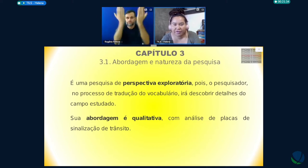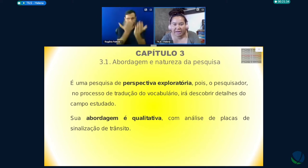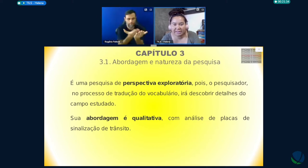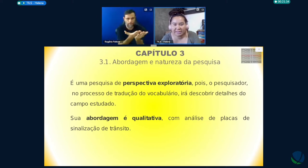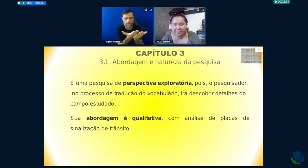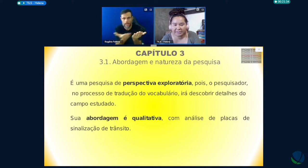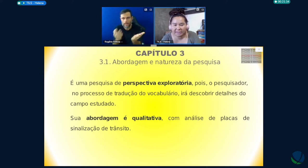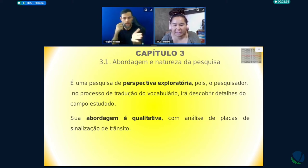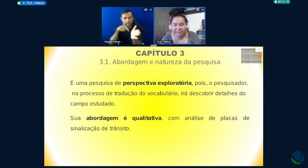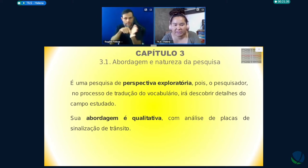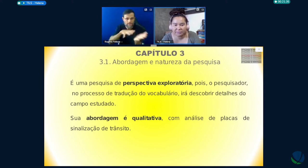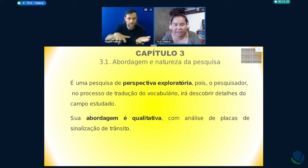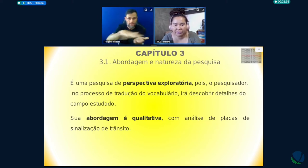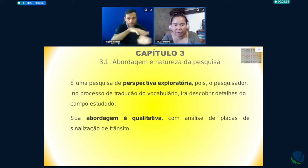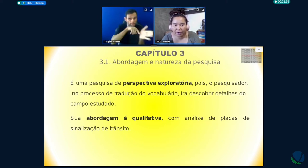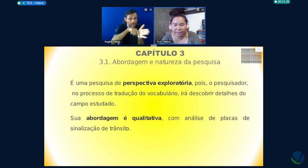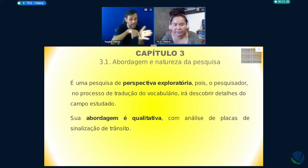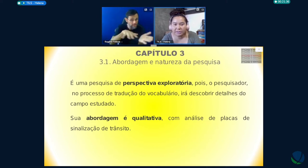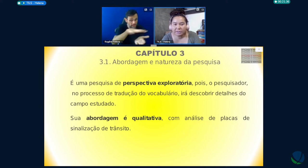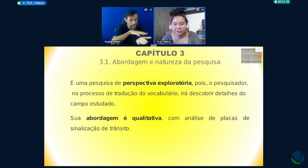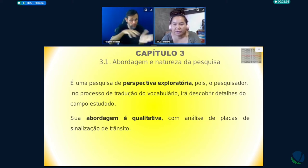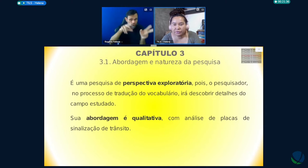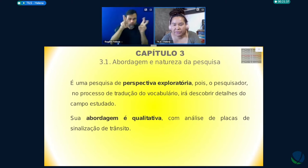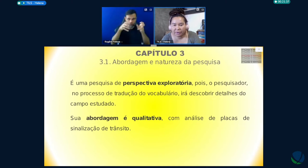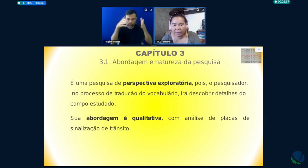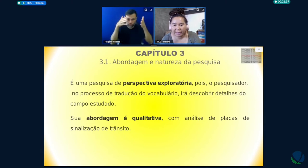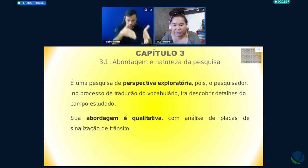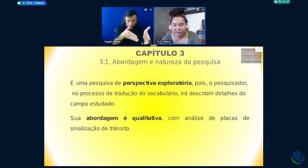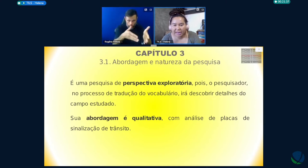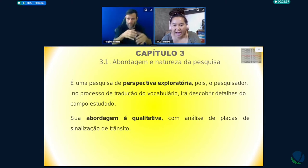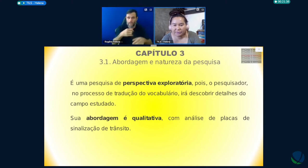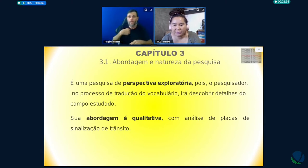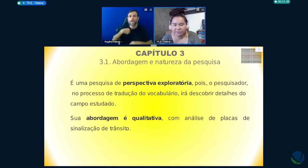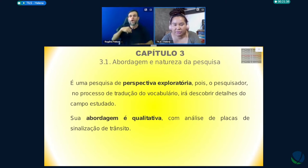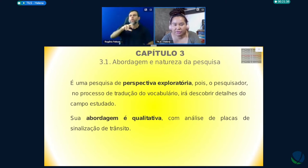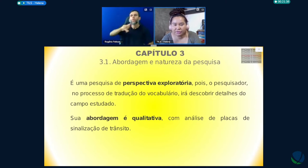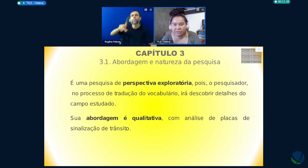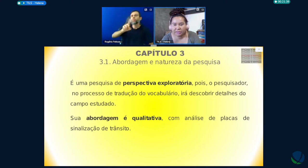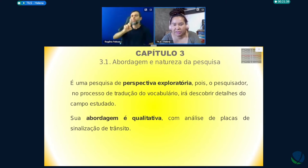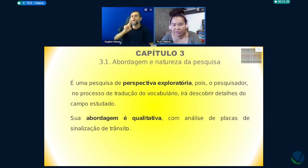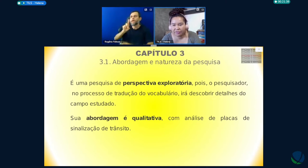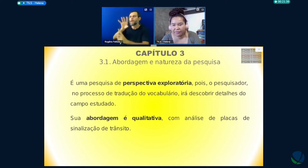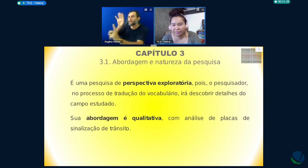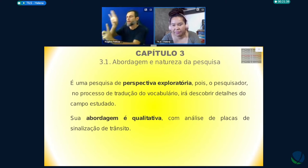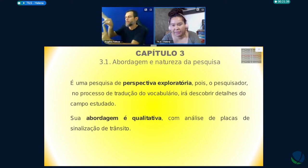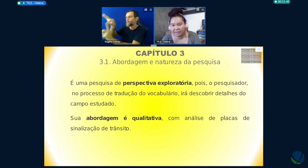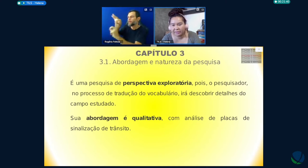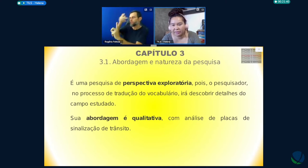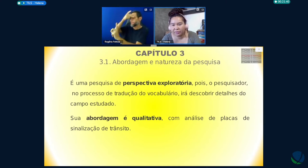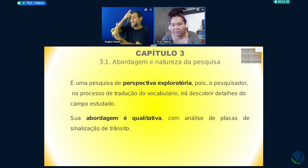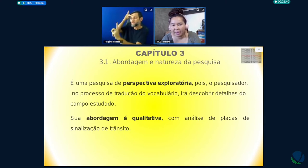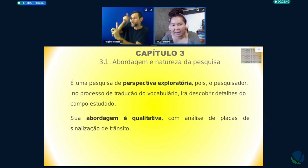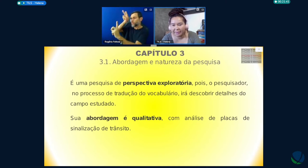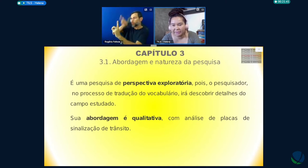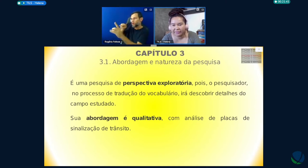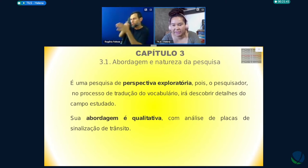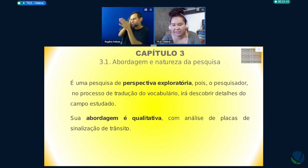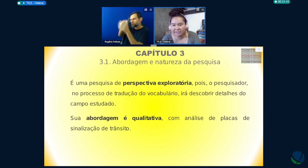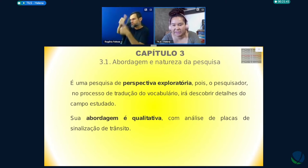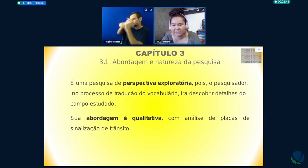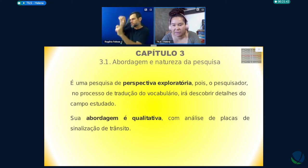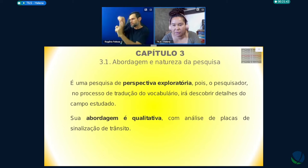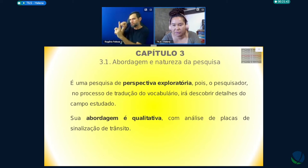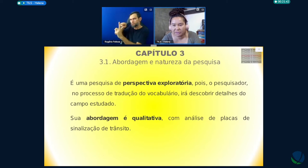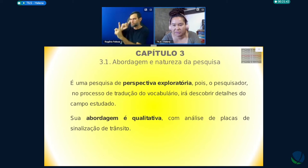a gente faz essa pesquisa exploratória da coleta de dados, que a gente tenta encontrar para ver